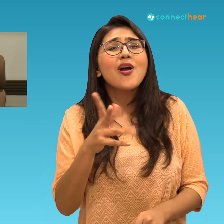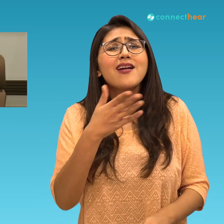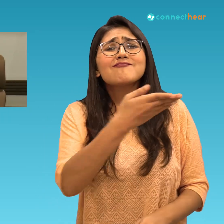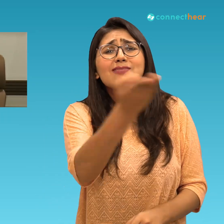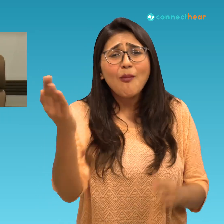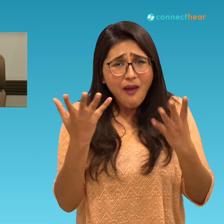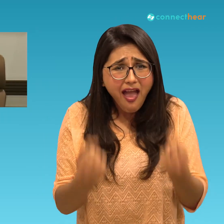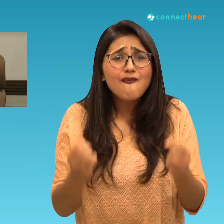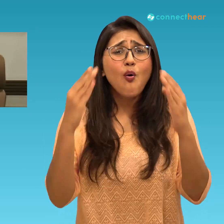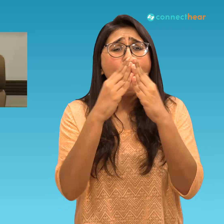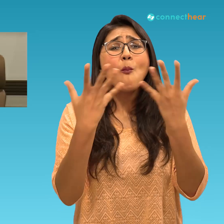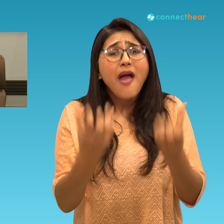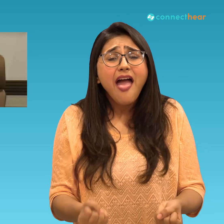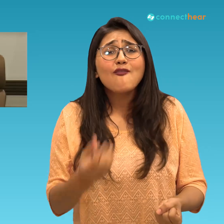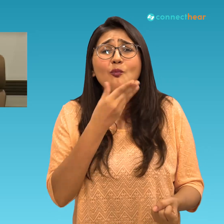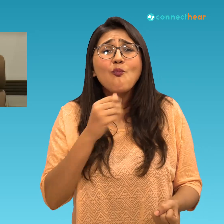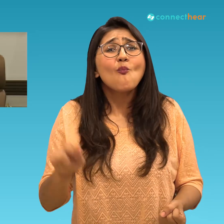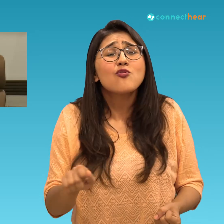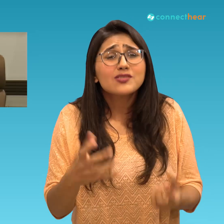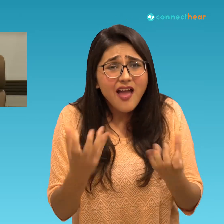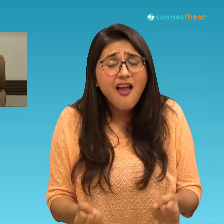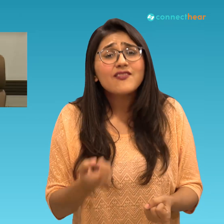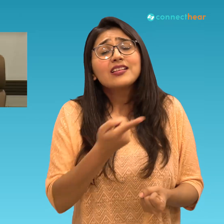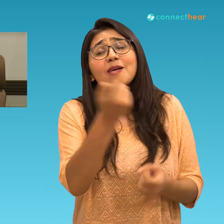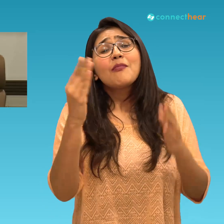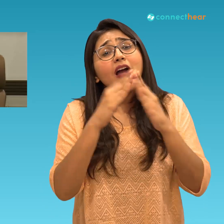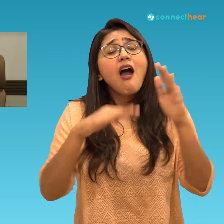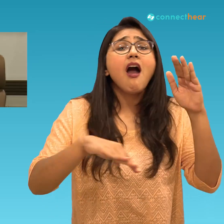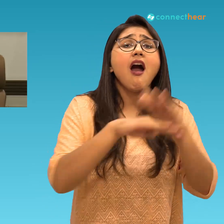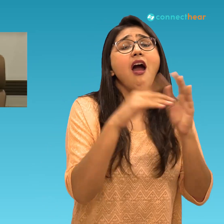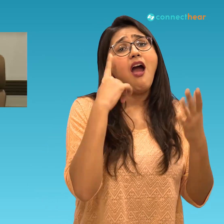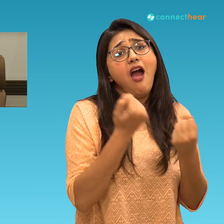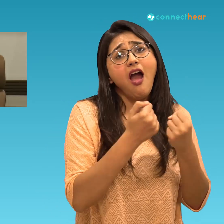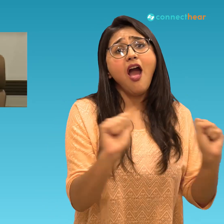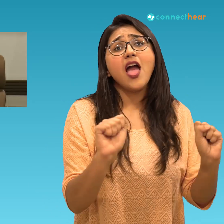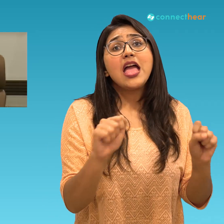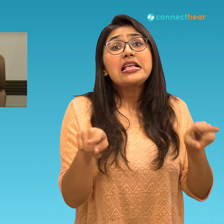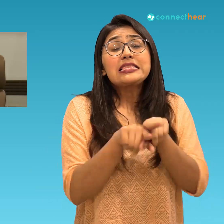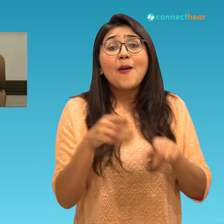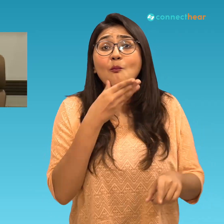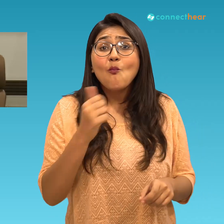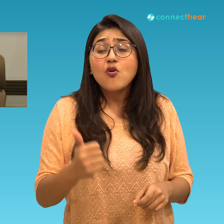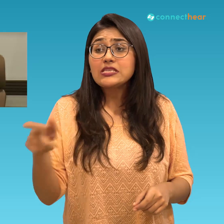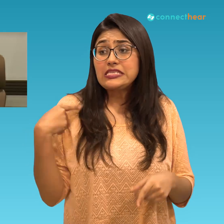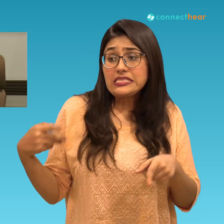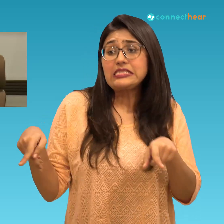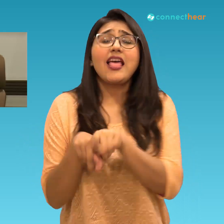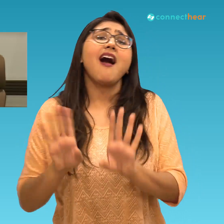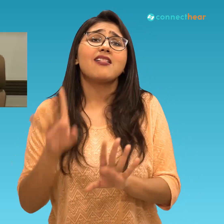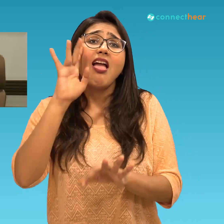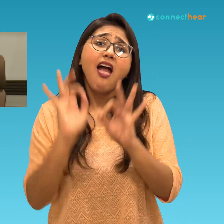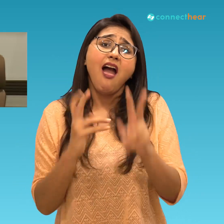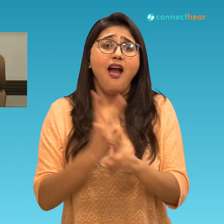को प्रोटेक्ट करें, क्योंकि आपने उनको घर में रखना है और अपने आप को भी उनसे दूर रखना है, सिर्फ इस वजह से